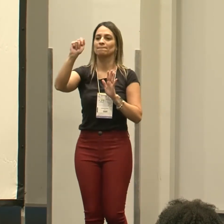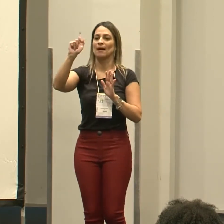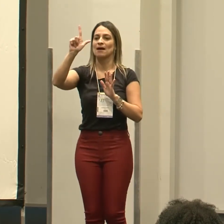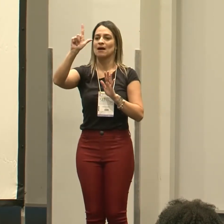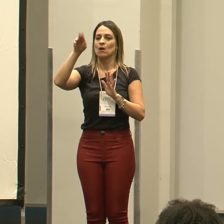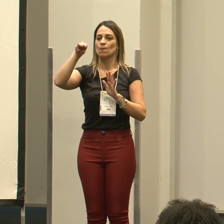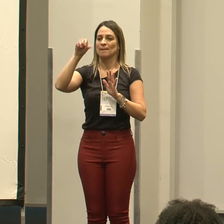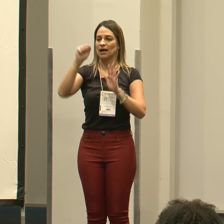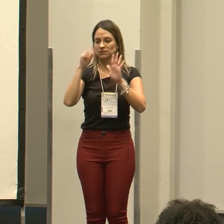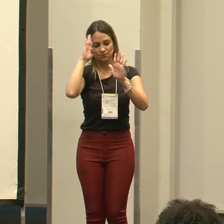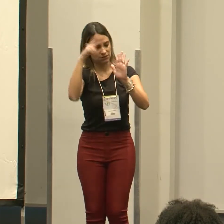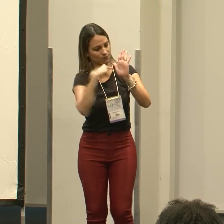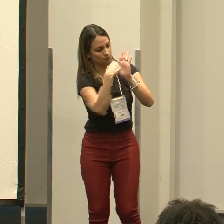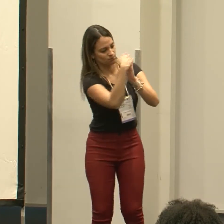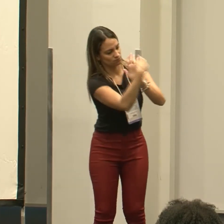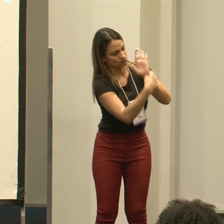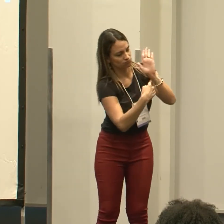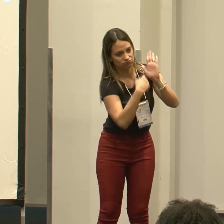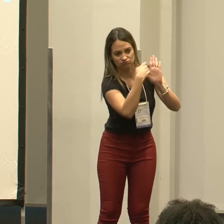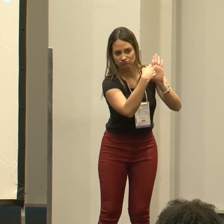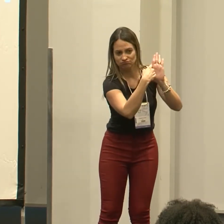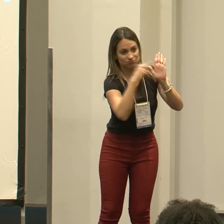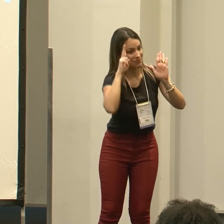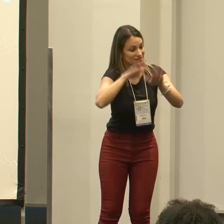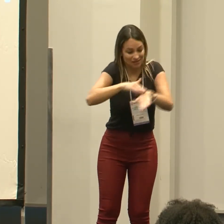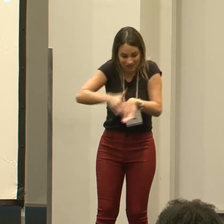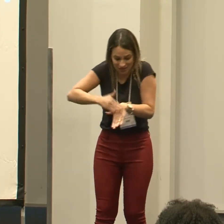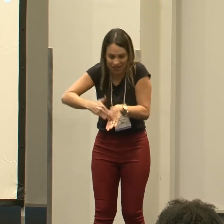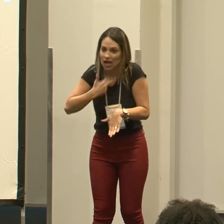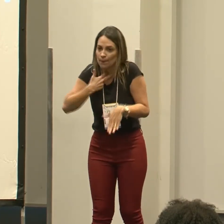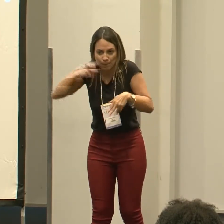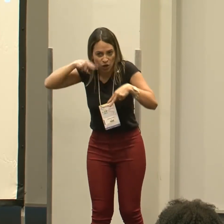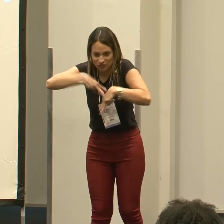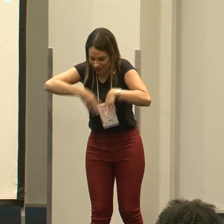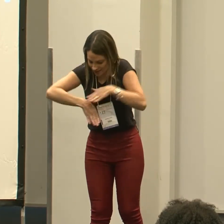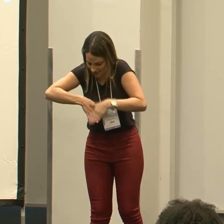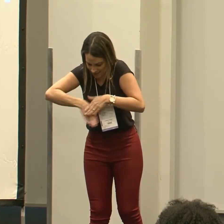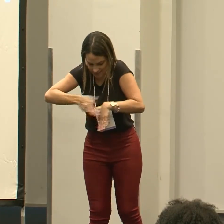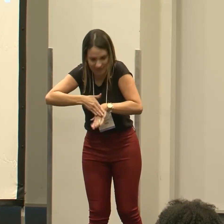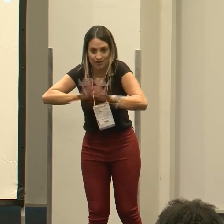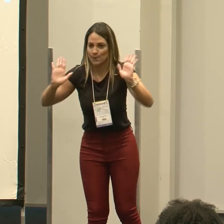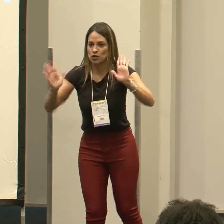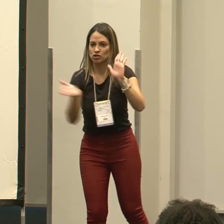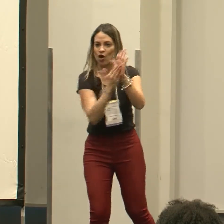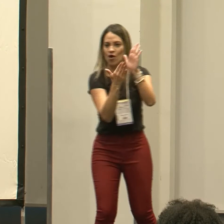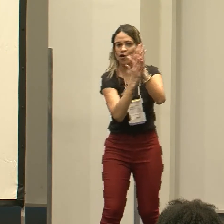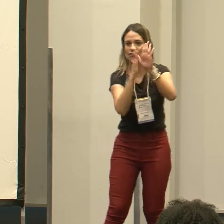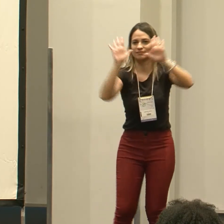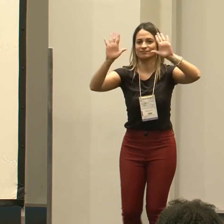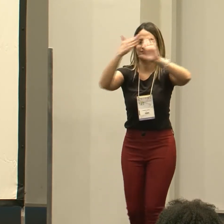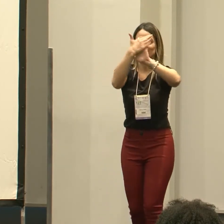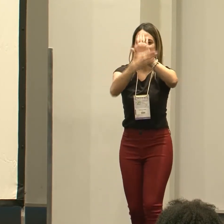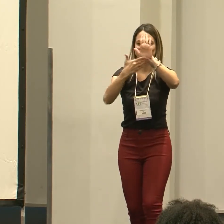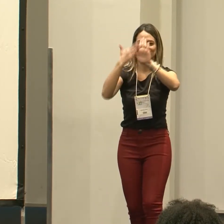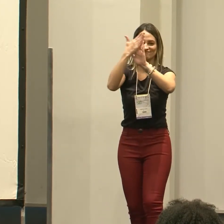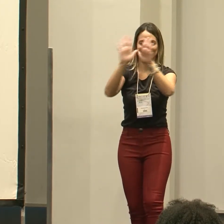fala? É relacionado diretamente à palma da mão. A referência não é o dorso da mão, é a palma da